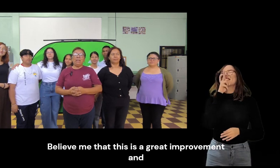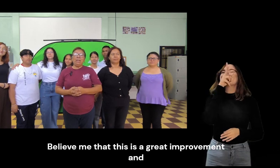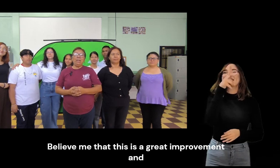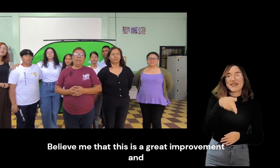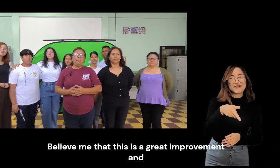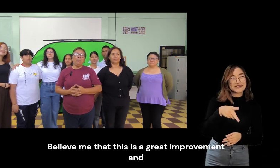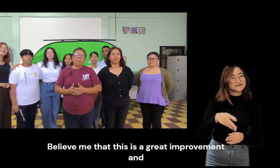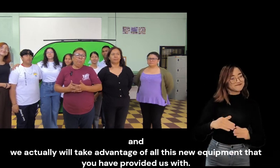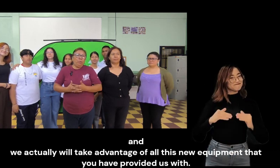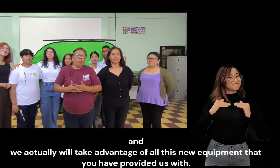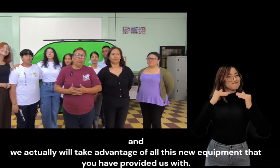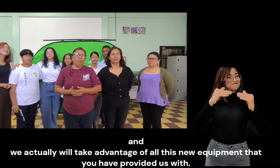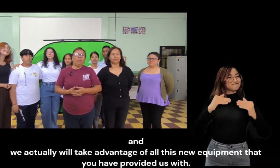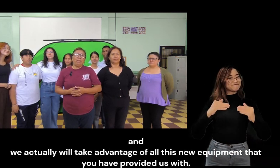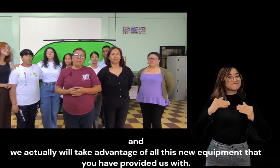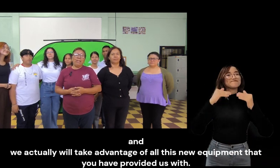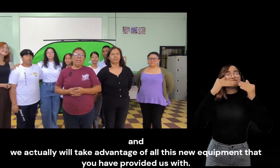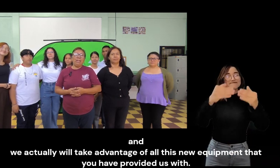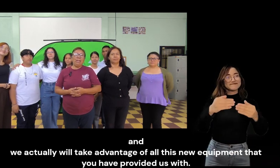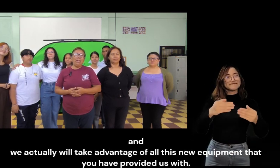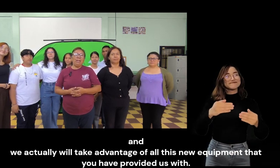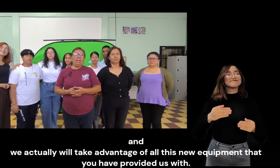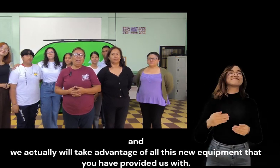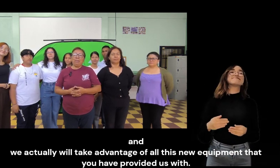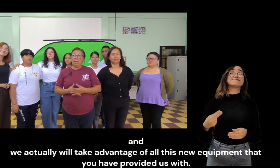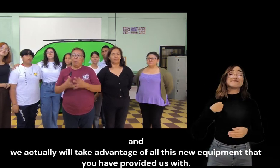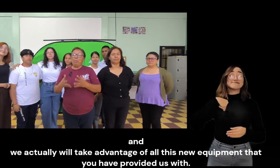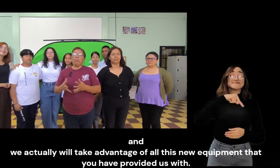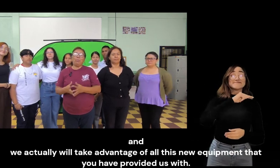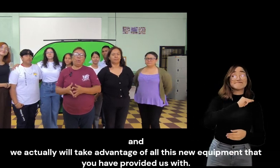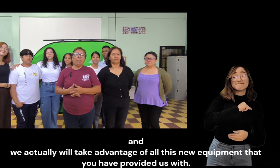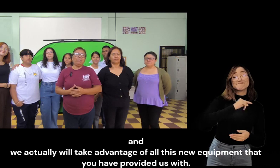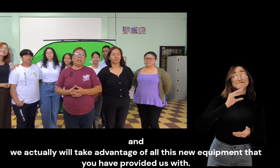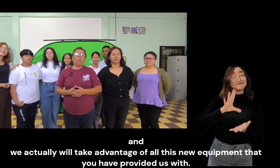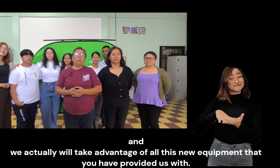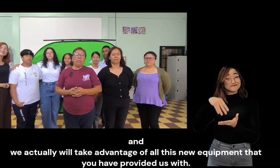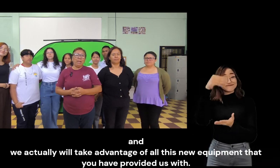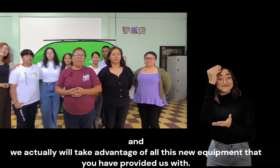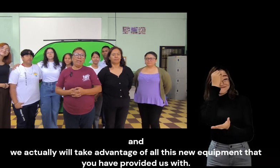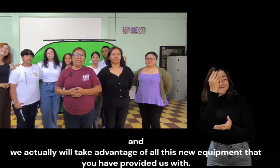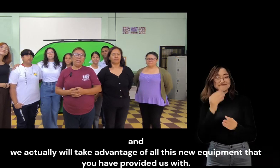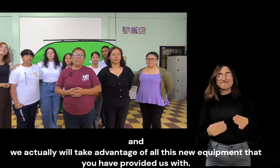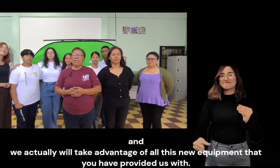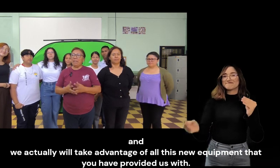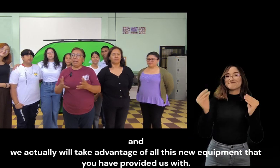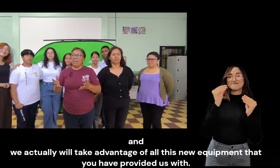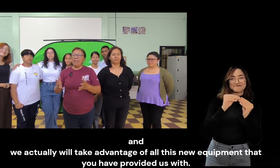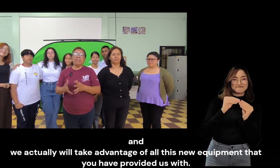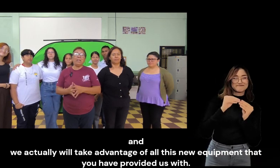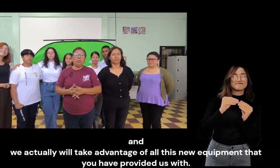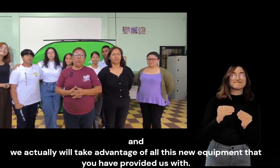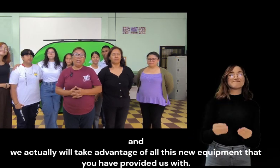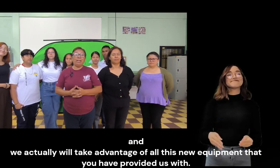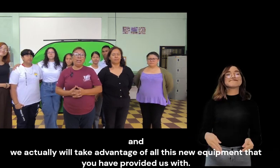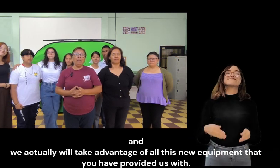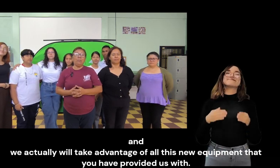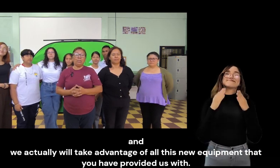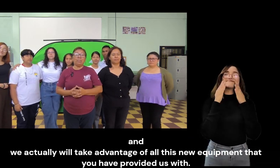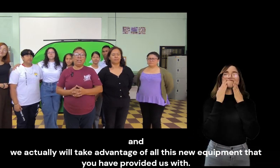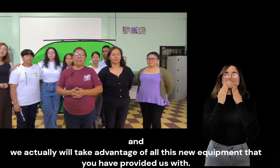y nosotros de verdad que vamos a aprovechar muy bien esta ayuda que nos están